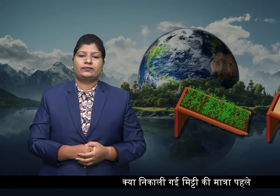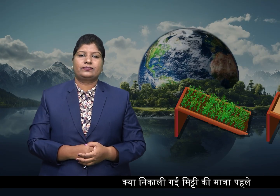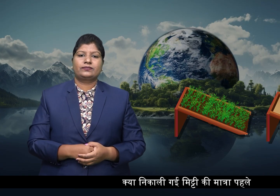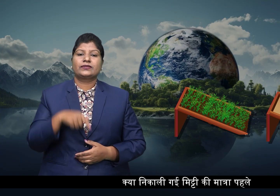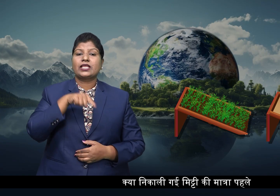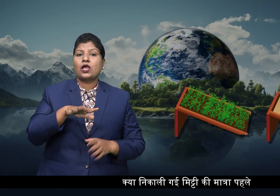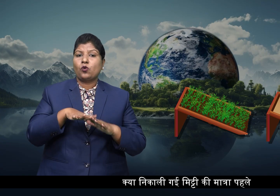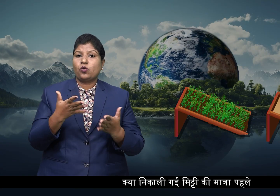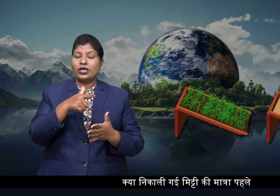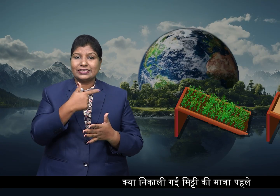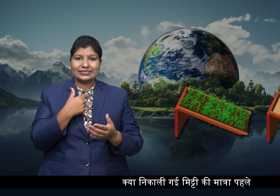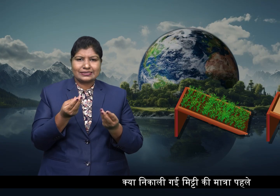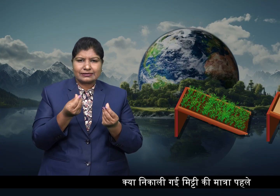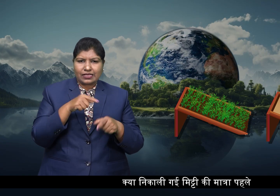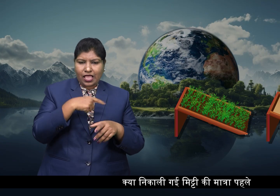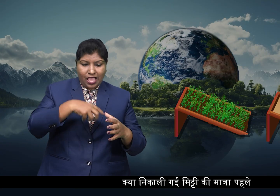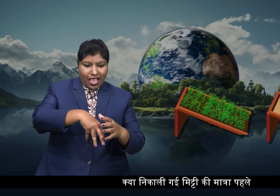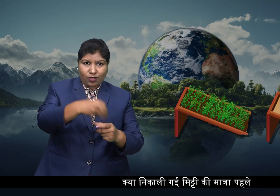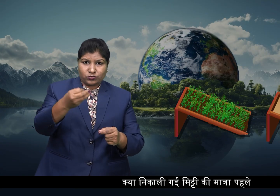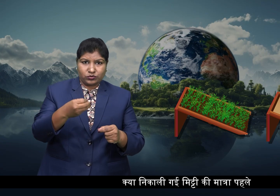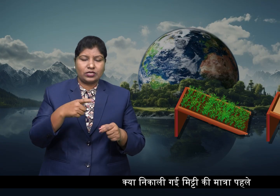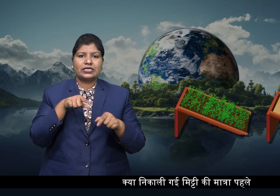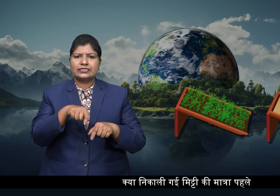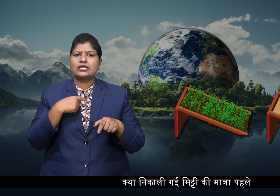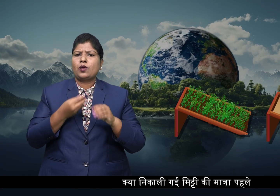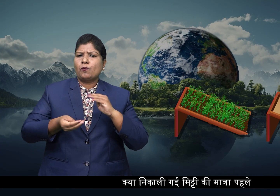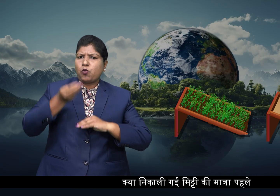क्या निकाली गई मिट्टी की मात्रा पहले